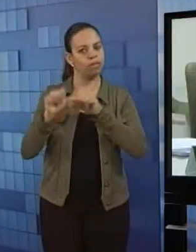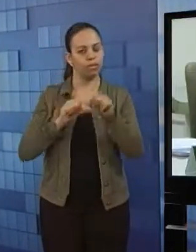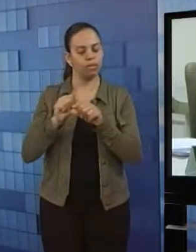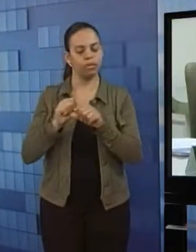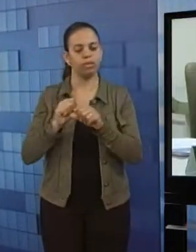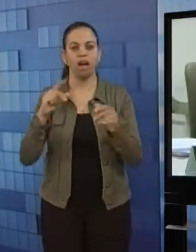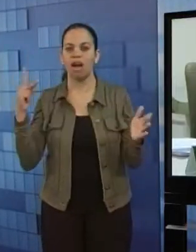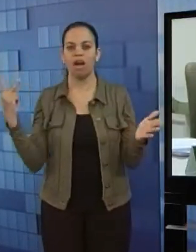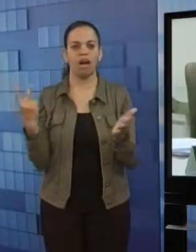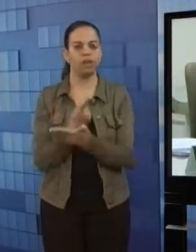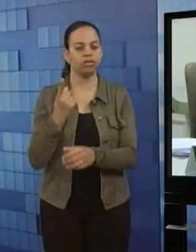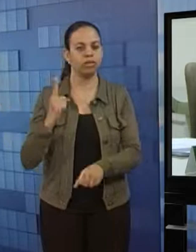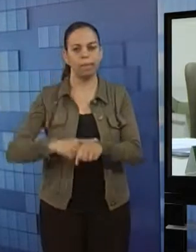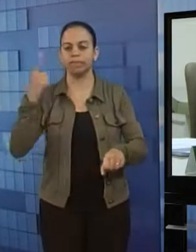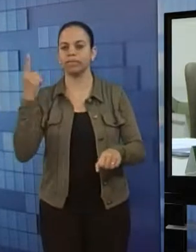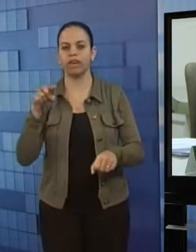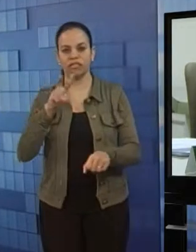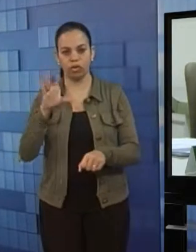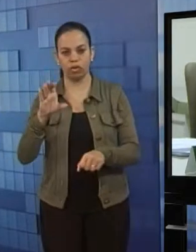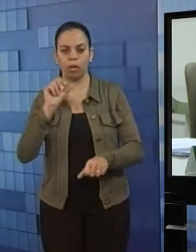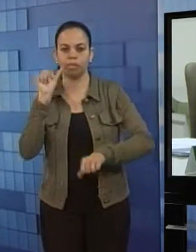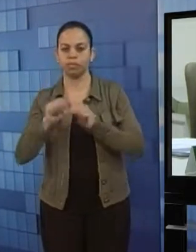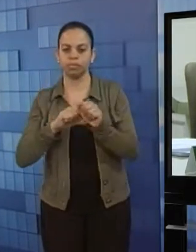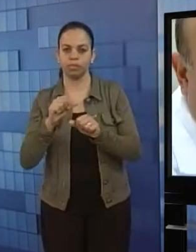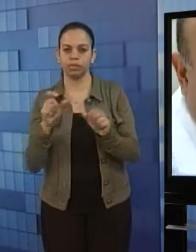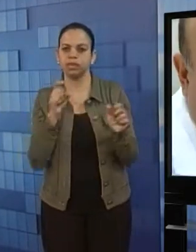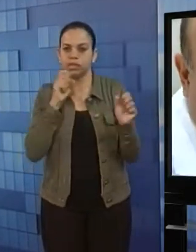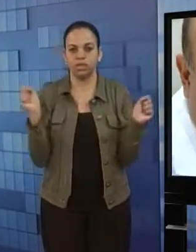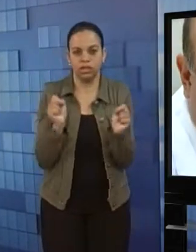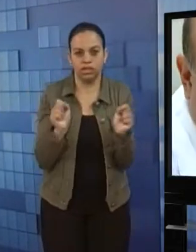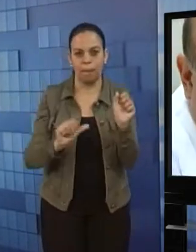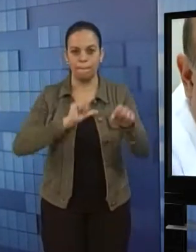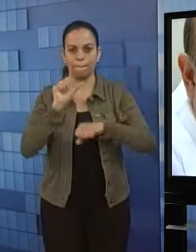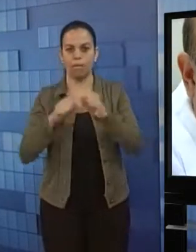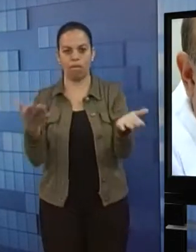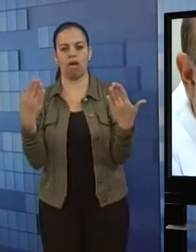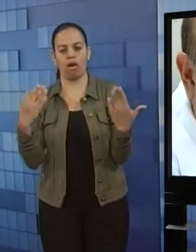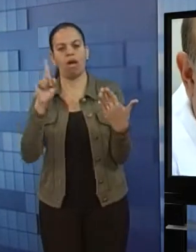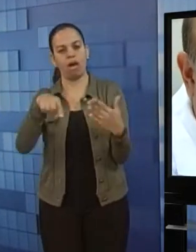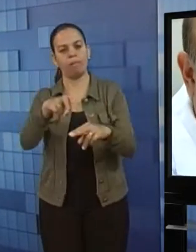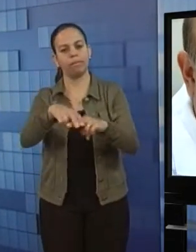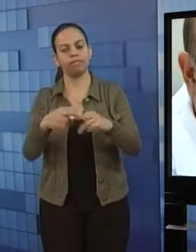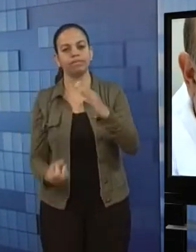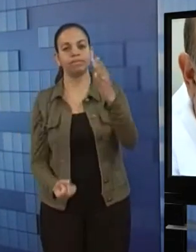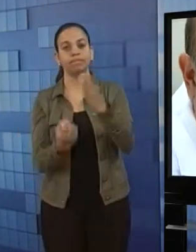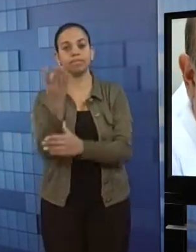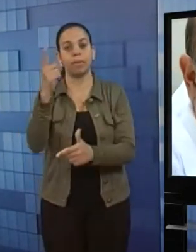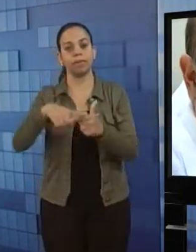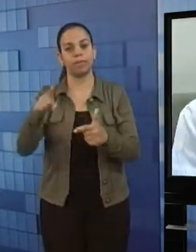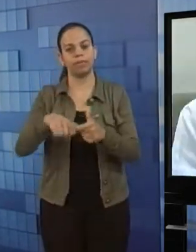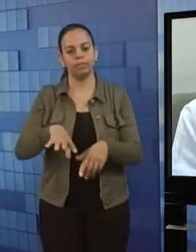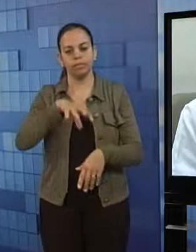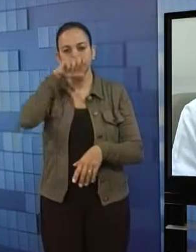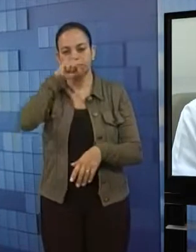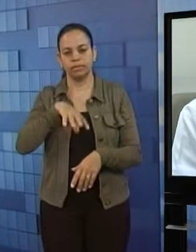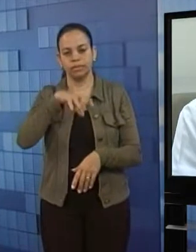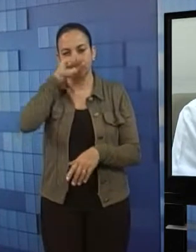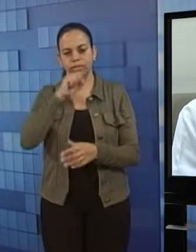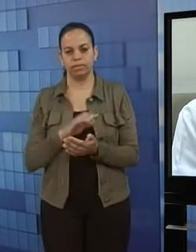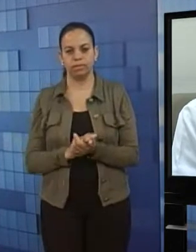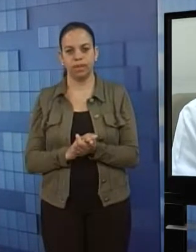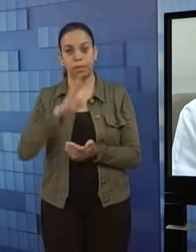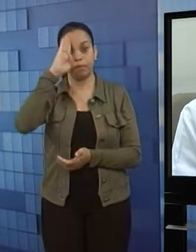As mudanças bruscas de temperatura em Vitória da Conquista favorecem o aparecimento de problemas respiratórios. Então, sobretudo as